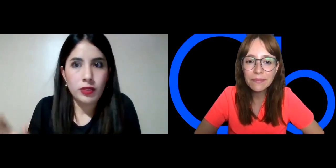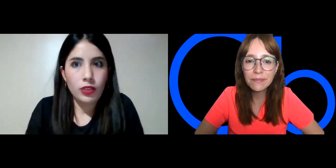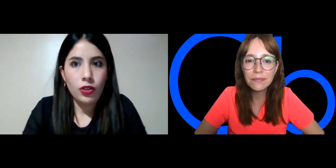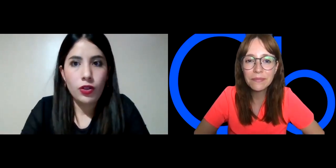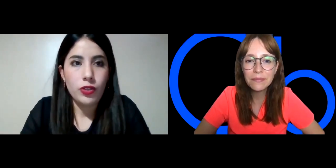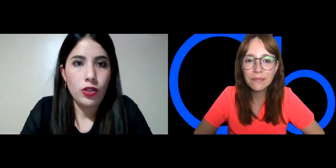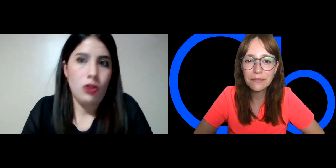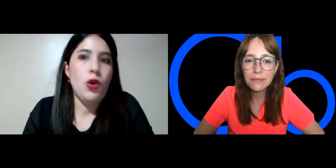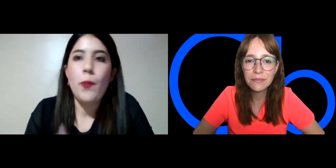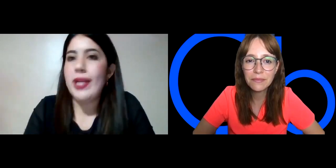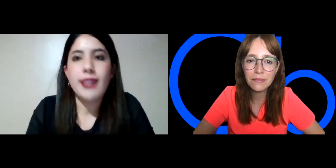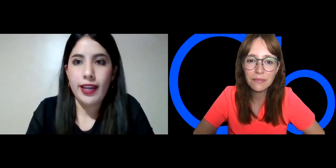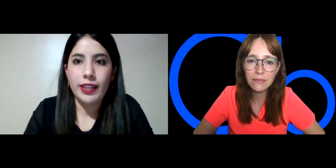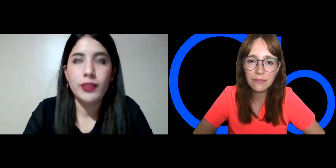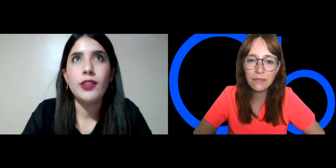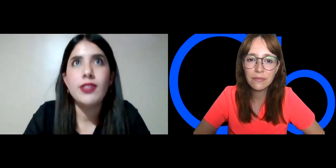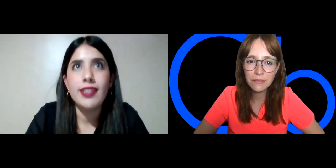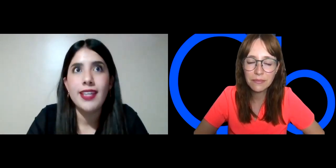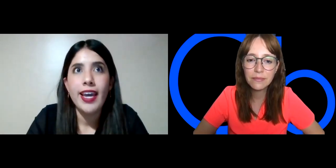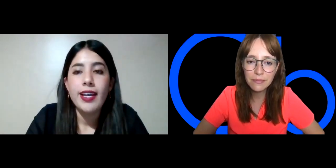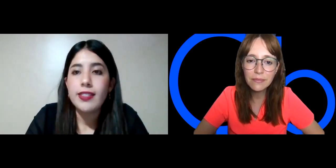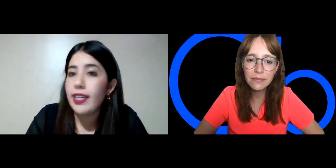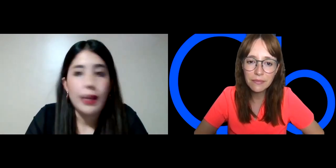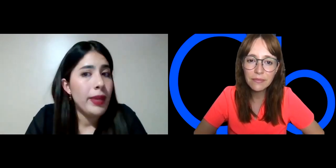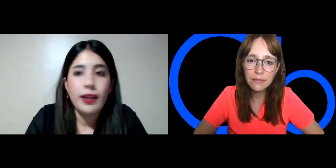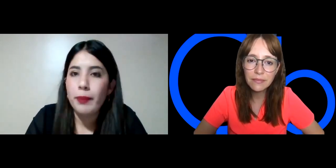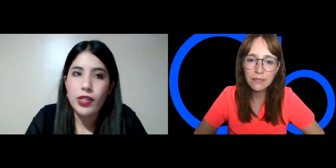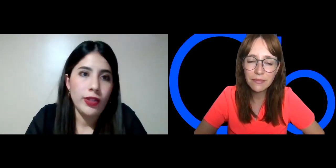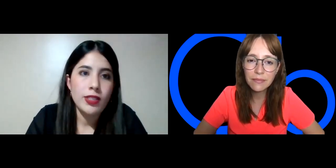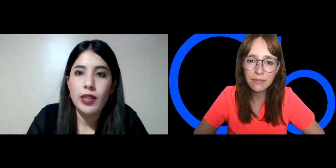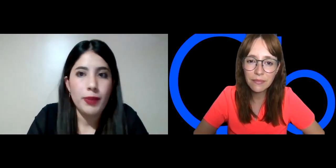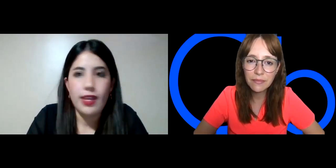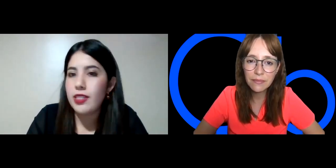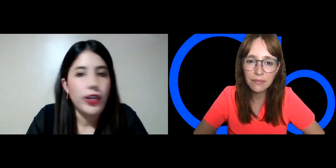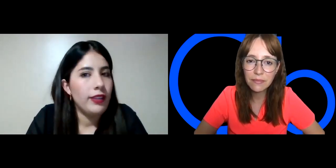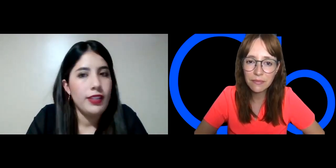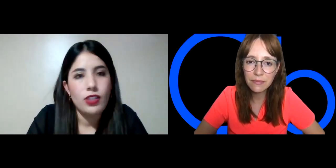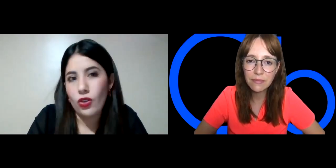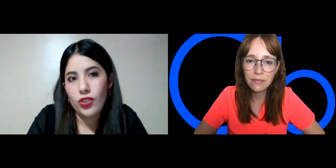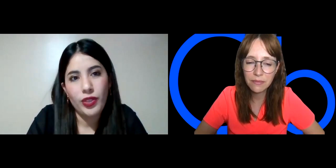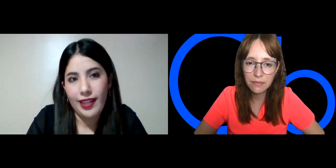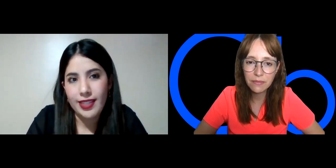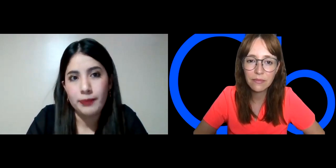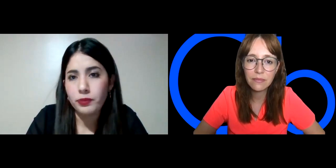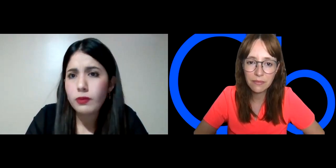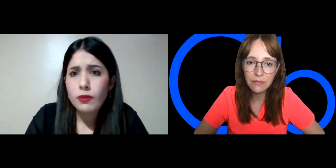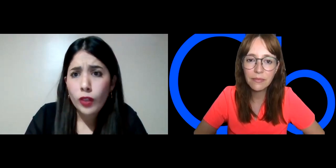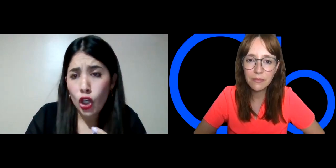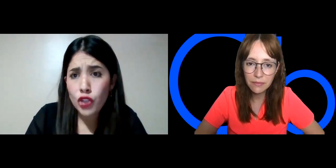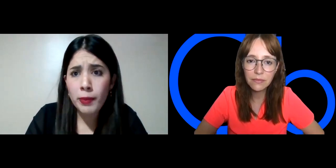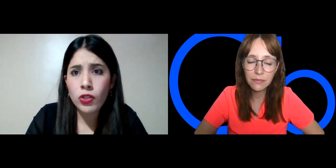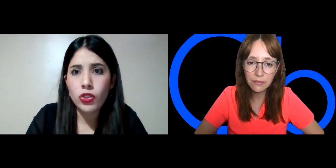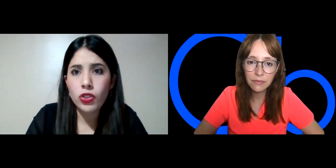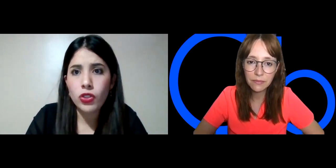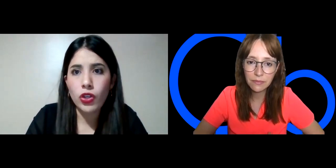pero no pasa de ahí, ¿no? Entonces, sí, también personas con capacidades diferentes no se utilizan.